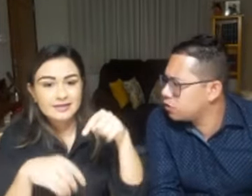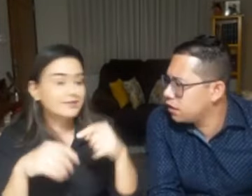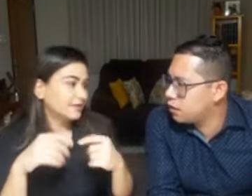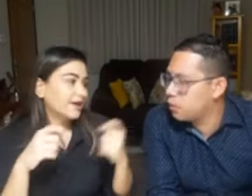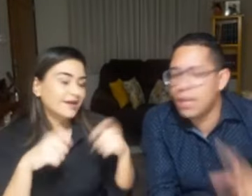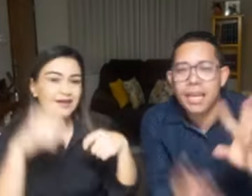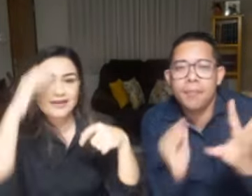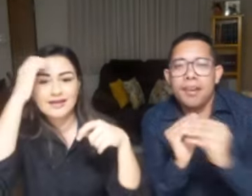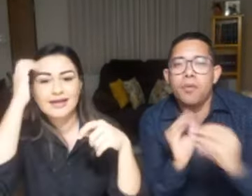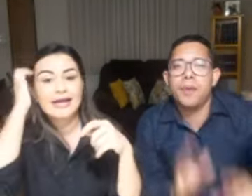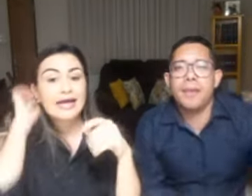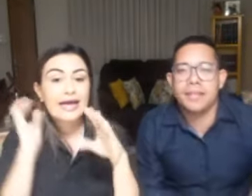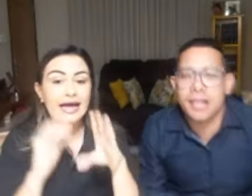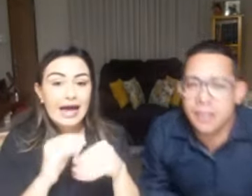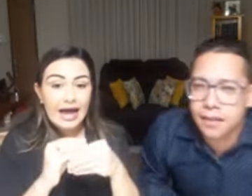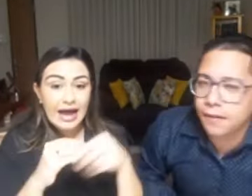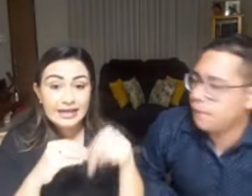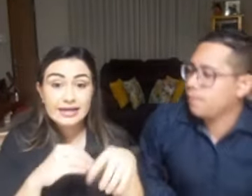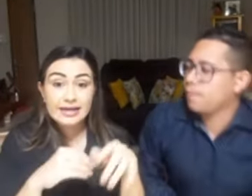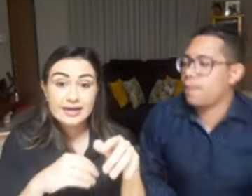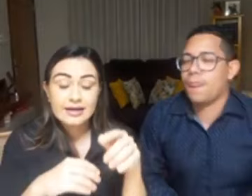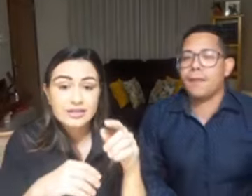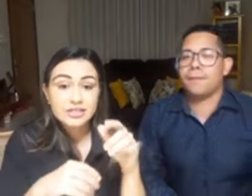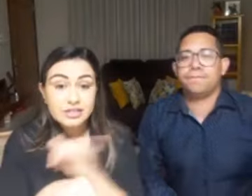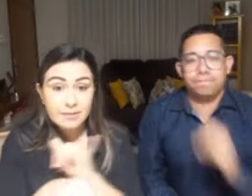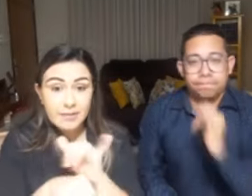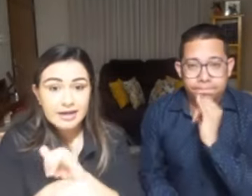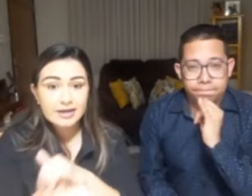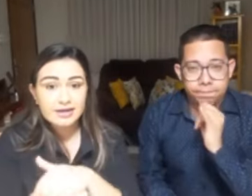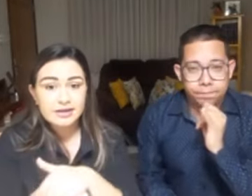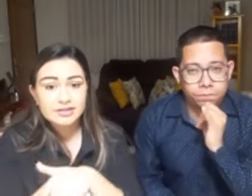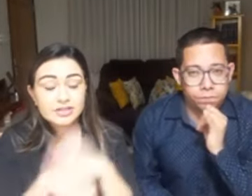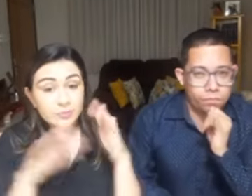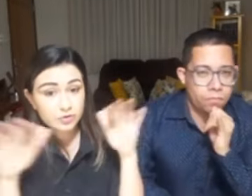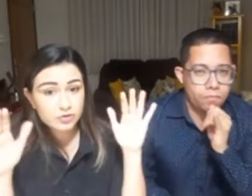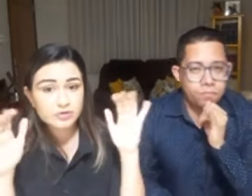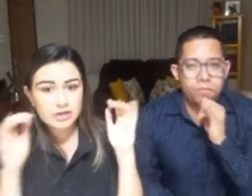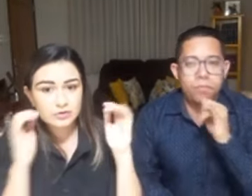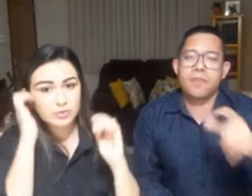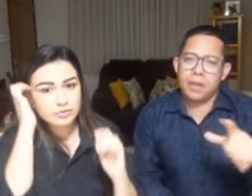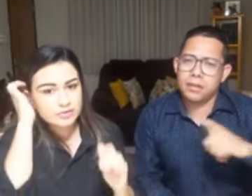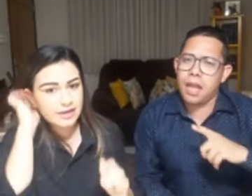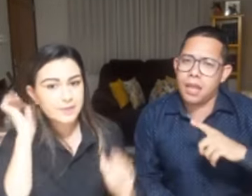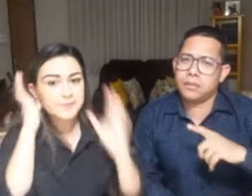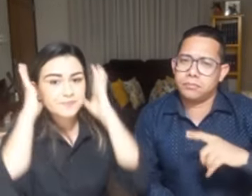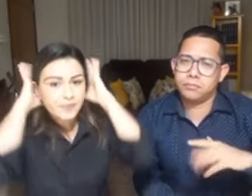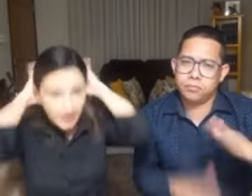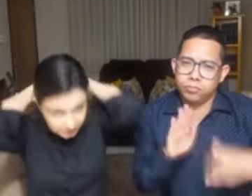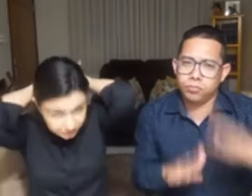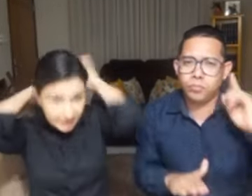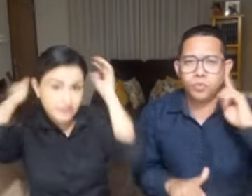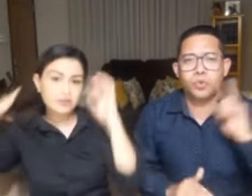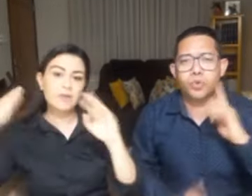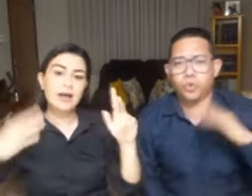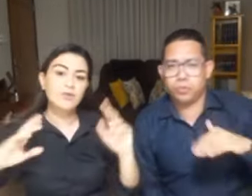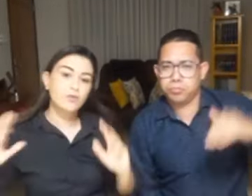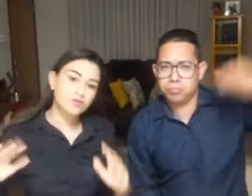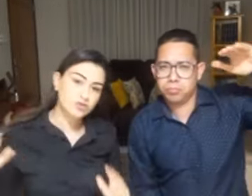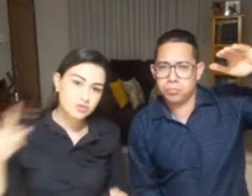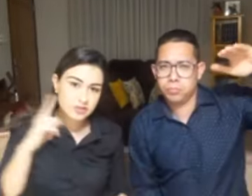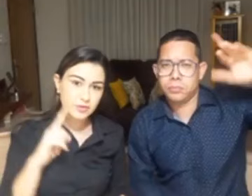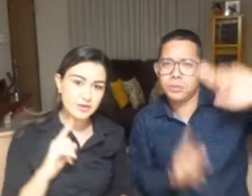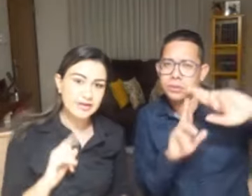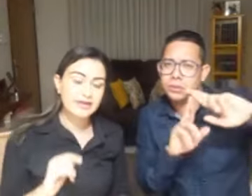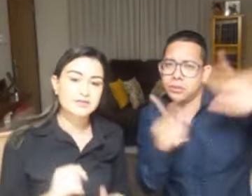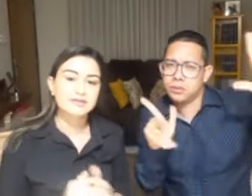eu consegui responder. A Kerma vai complementar aqui. Aqui, a gente tem muitos surdos adultos, né? É diferente o trabalho com